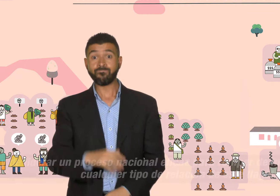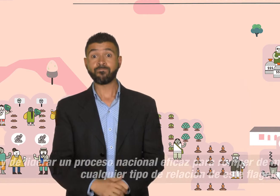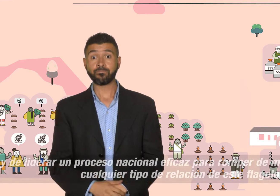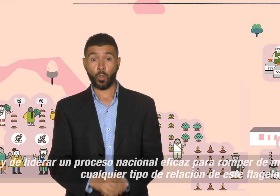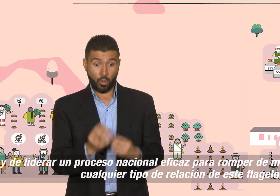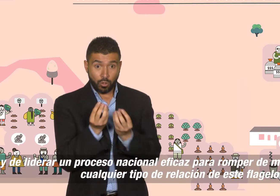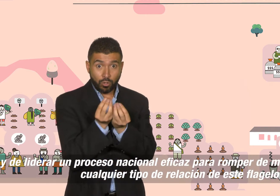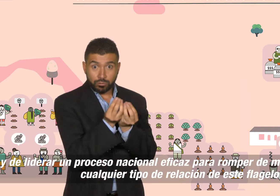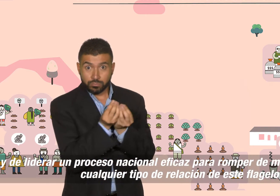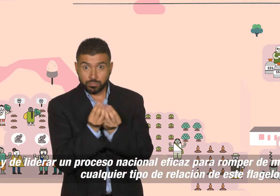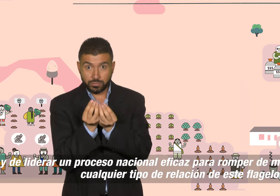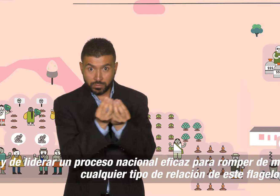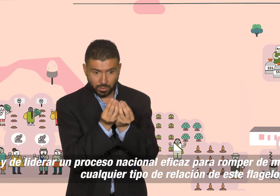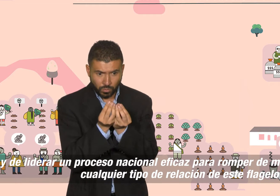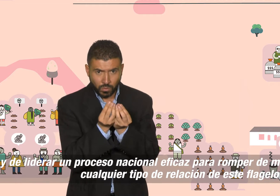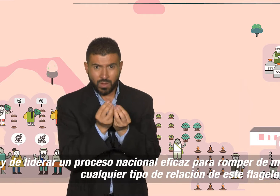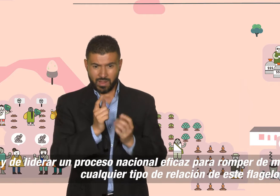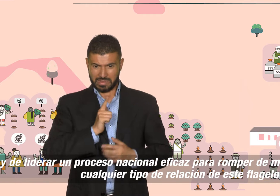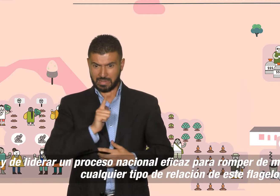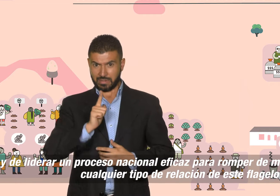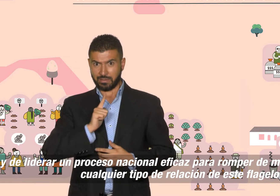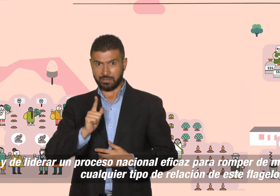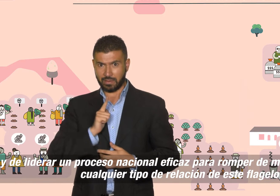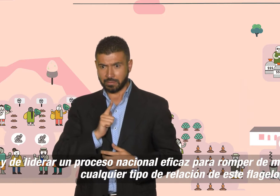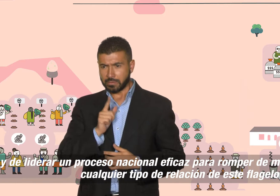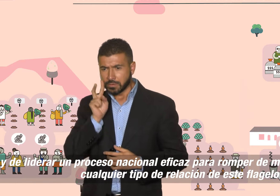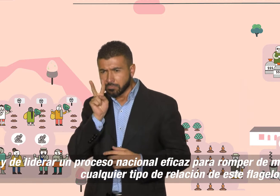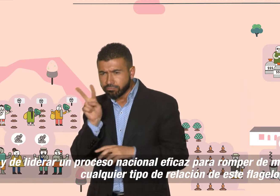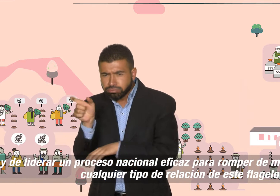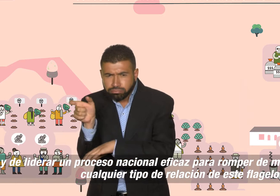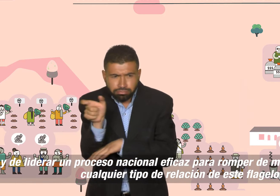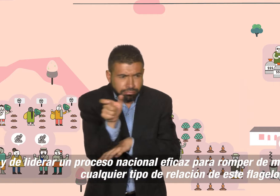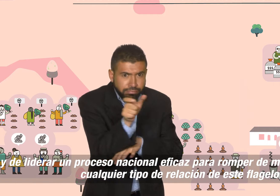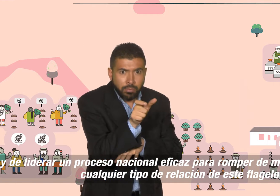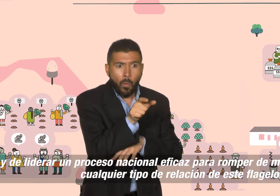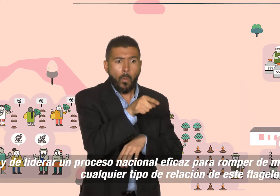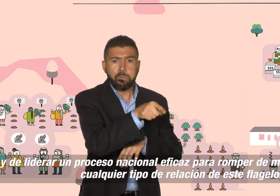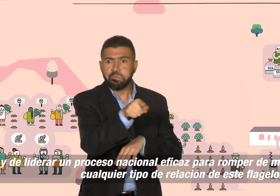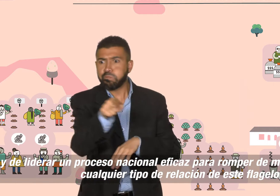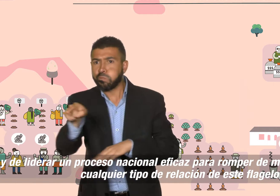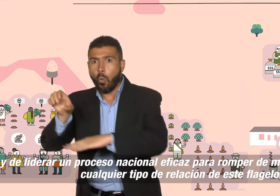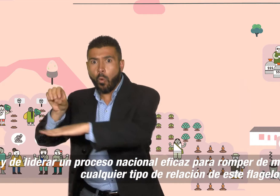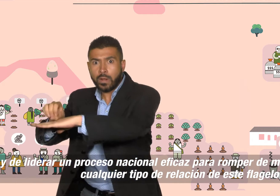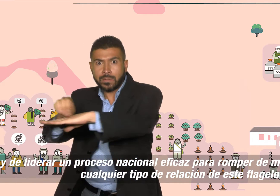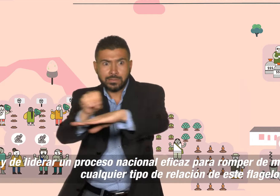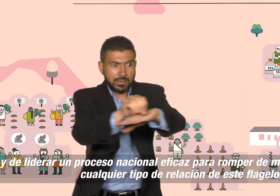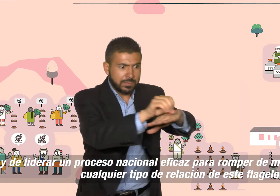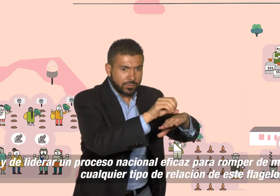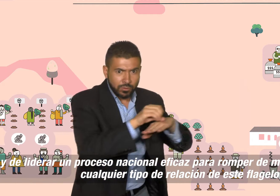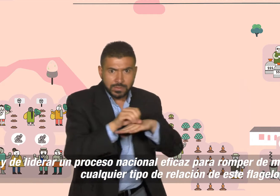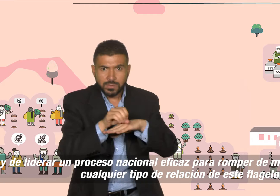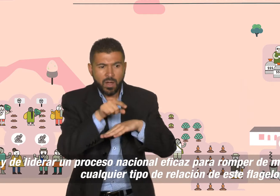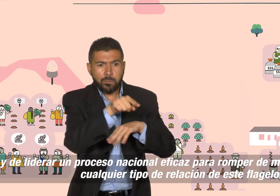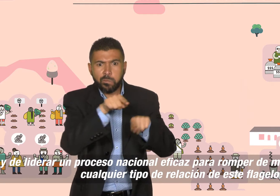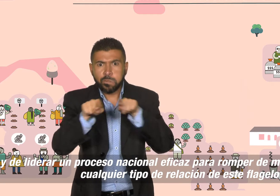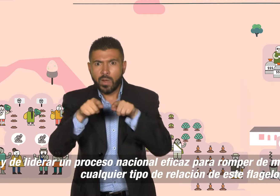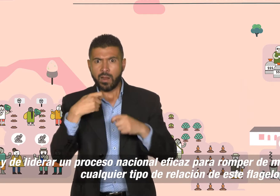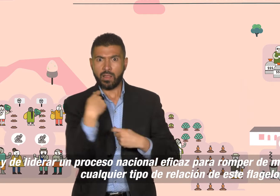y de liderar un proceso nacional eficaz para romper de manera definitiva cualquier tipo de relación de este flagelo